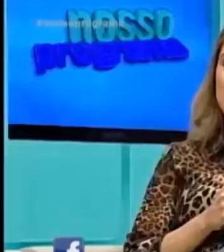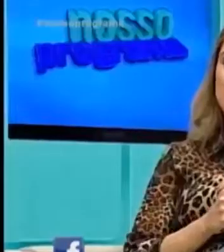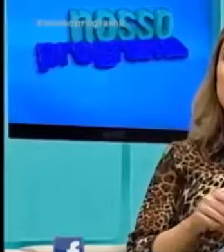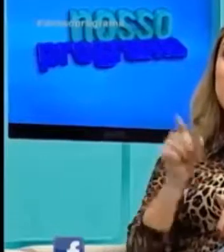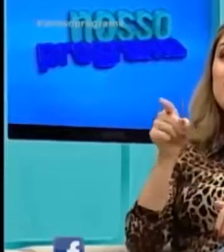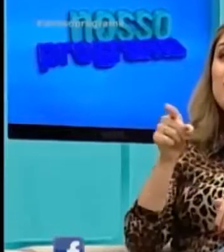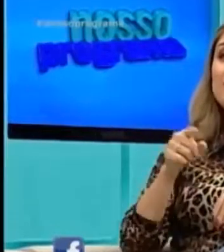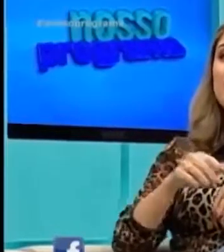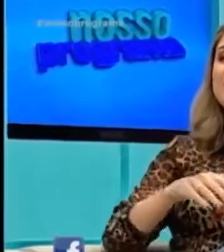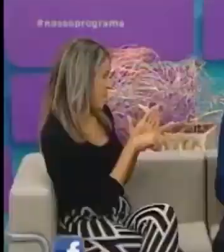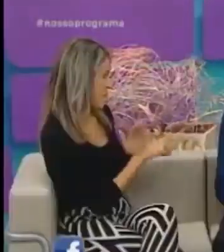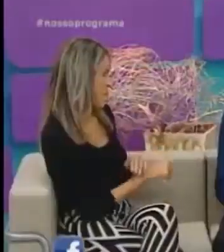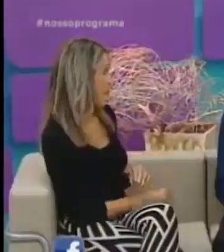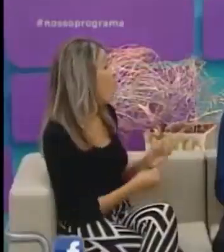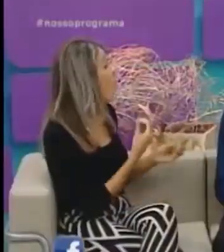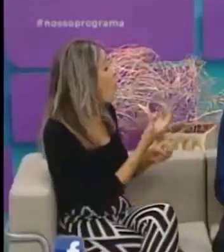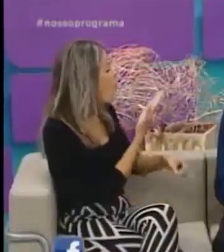Helder, como é que foi a educação dele?